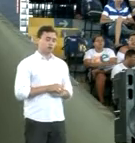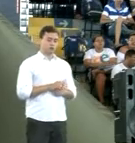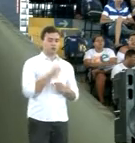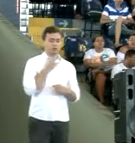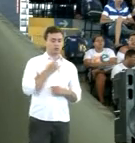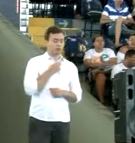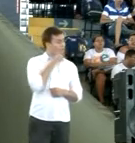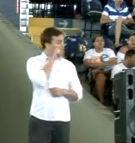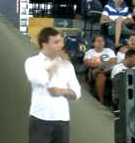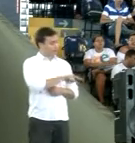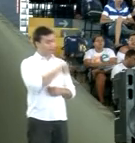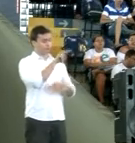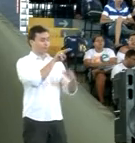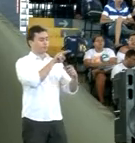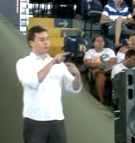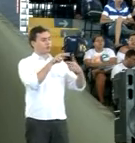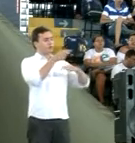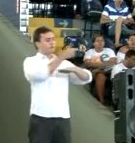eu olho